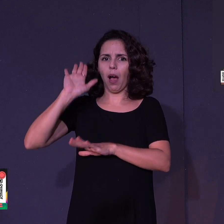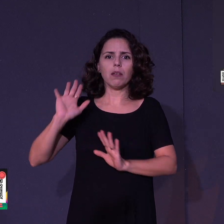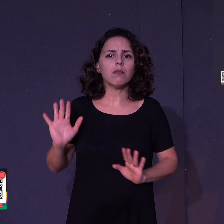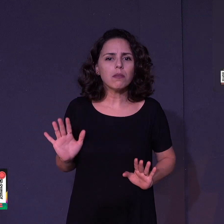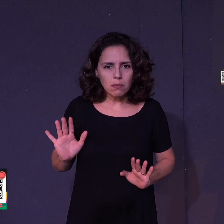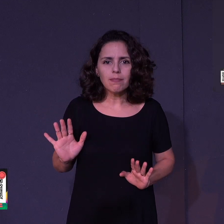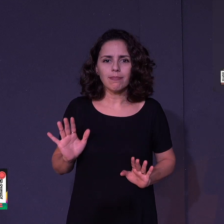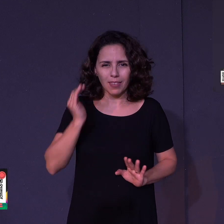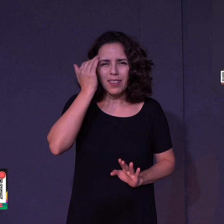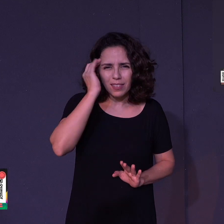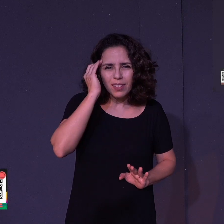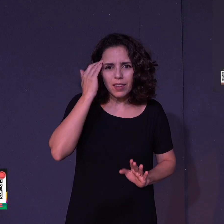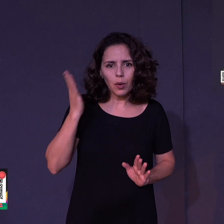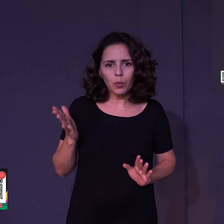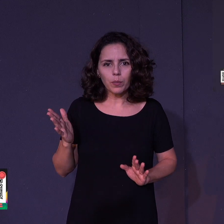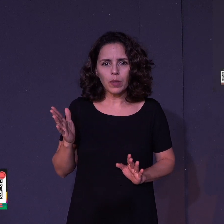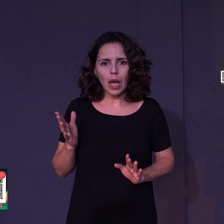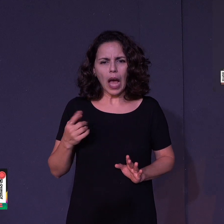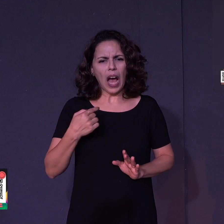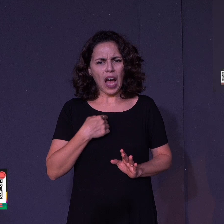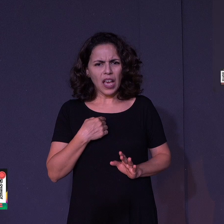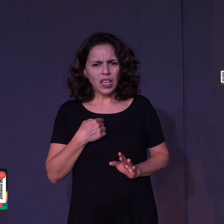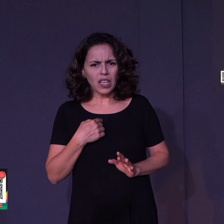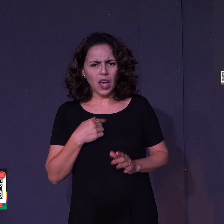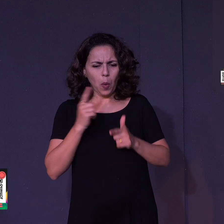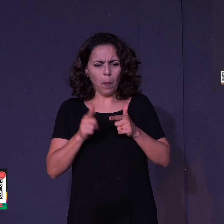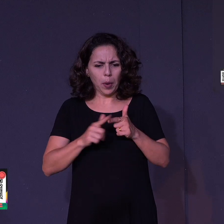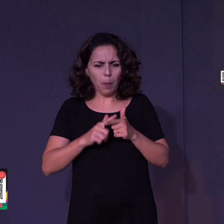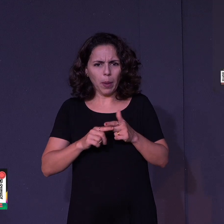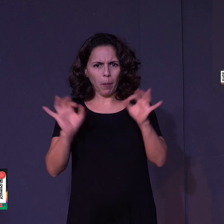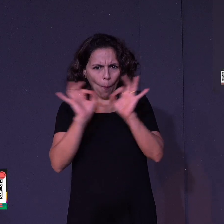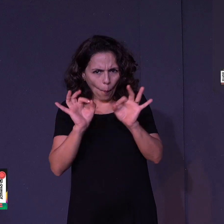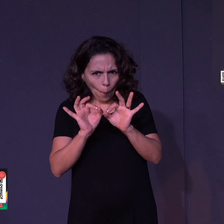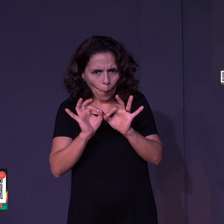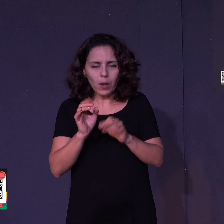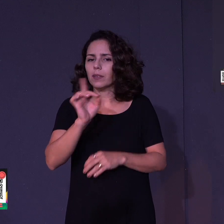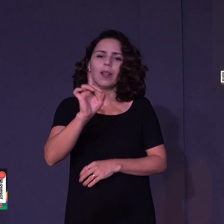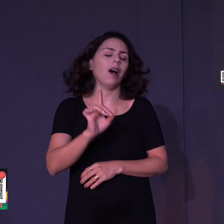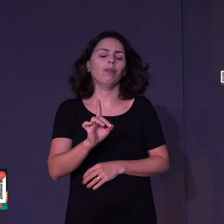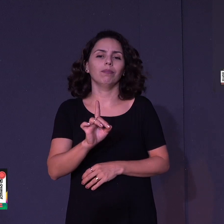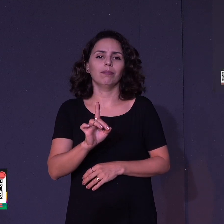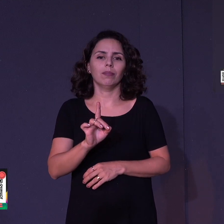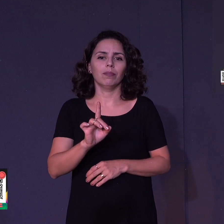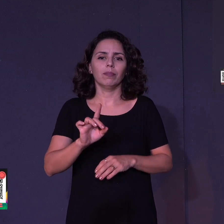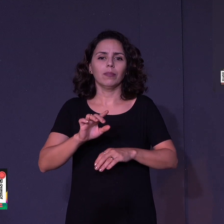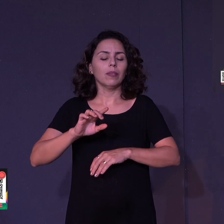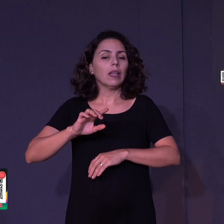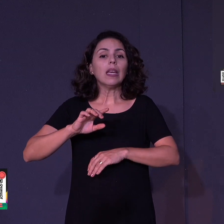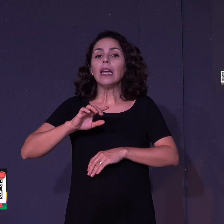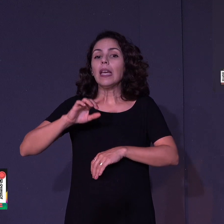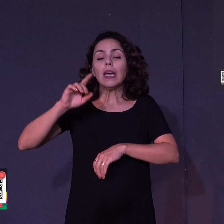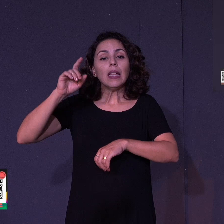significar ausência de adversidades, mas em todas as lutas, todas as dificuldades, Deus está no controle de todas